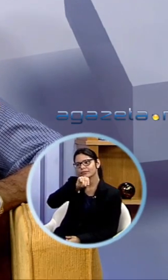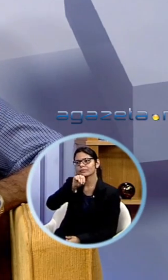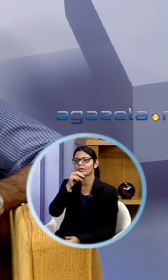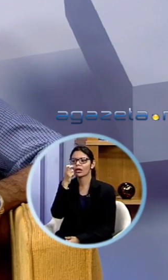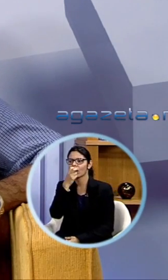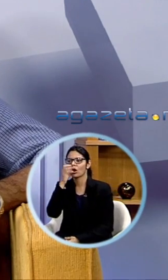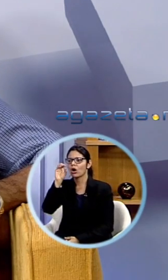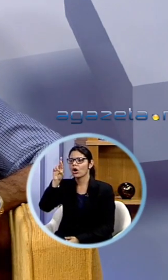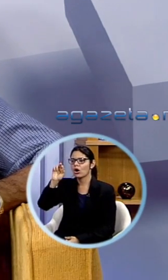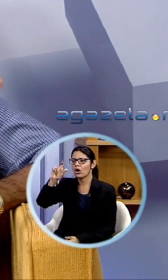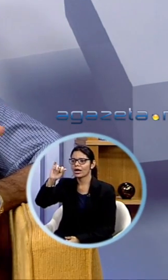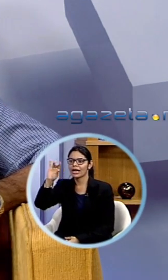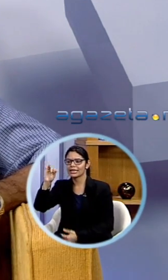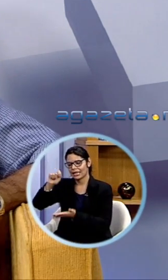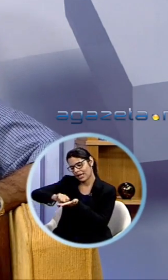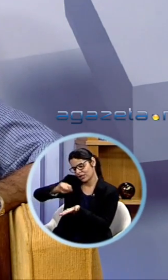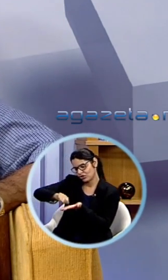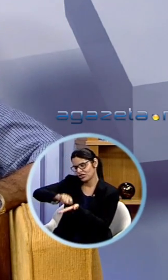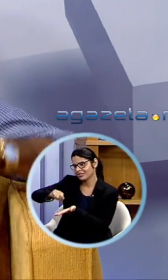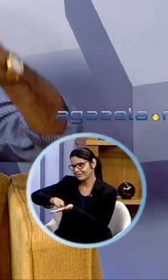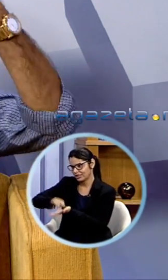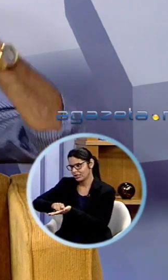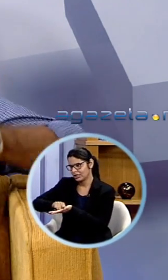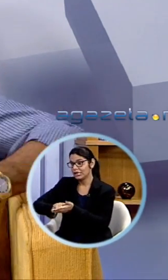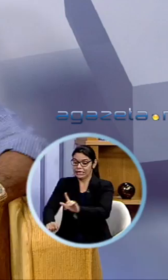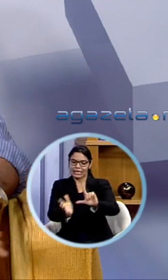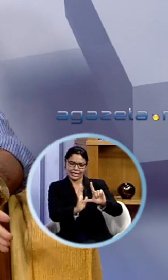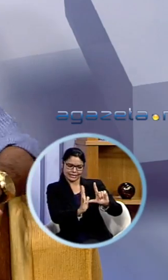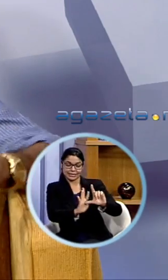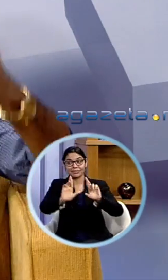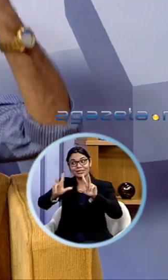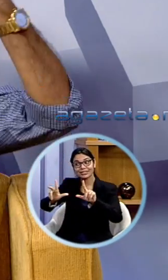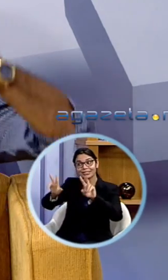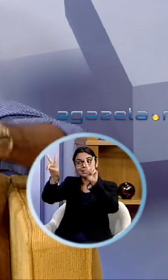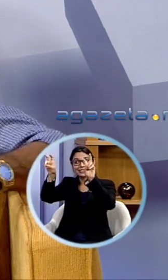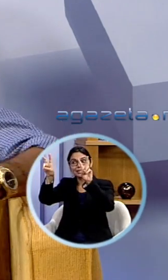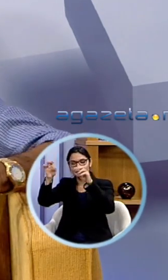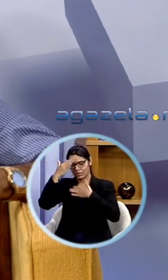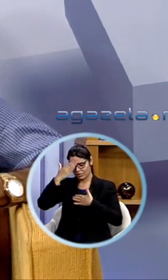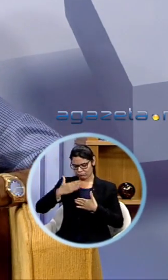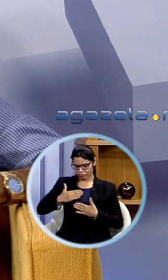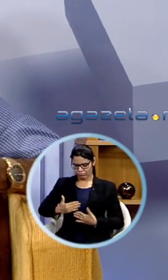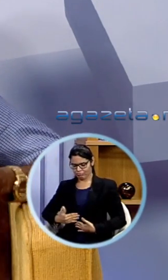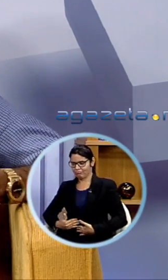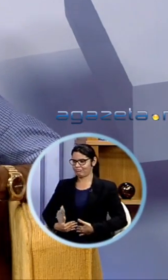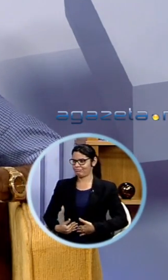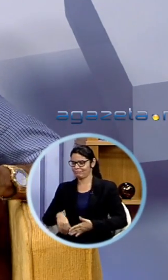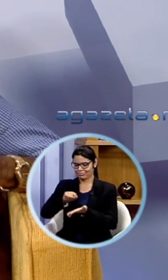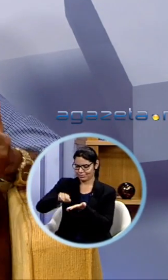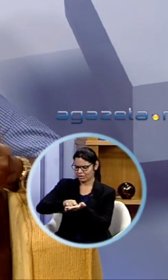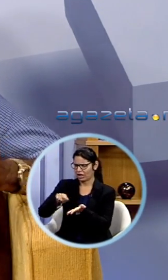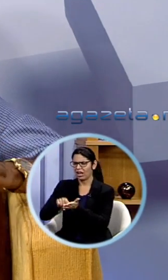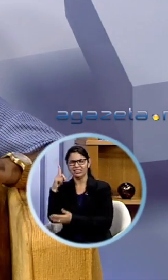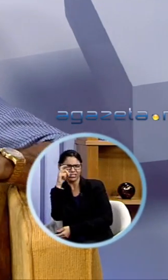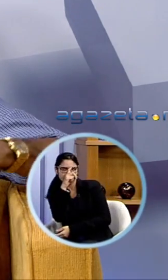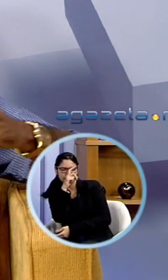no curso de libras Isso se chama corporalidade escrita porque é o corpo todo o som vem no corpo né E E é difícil